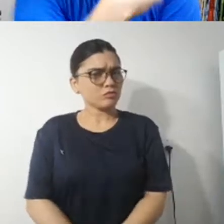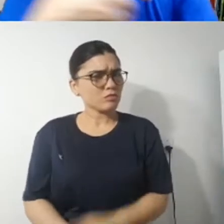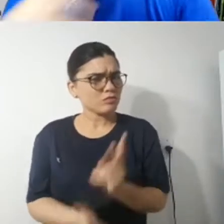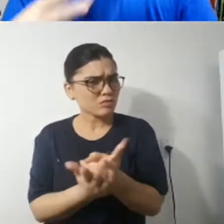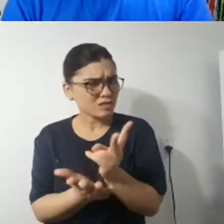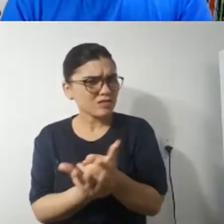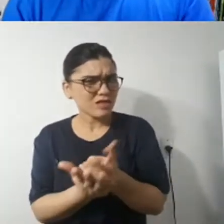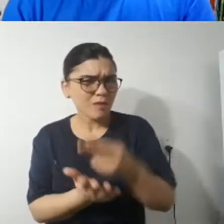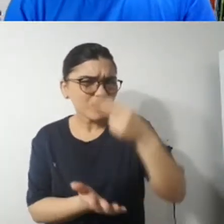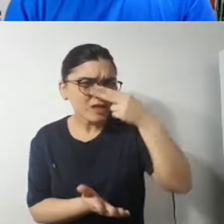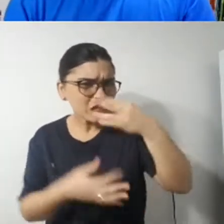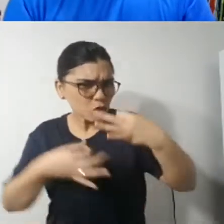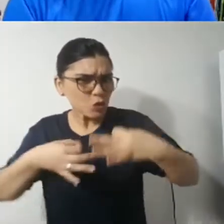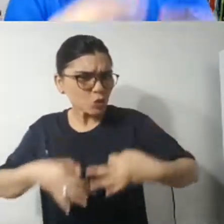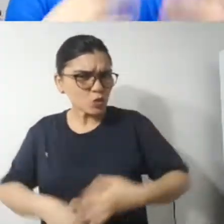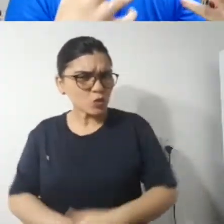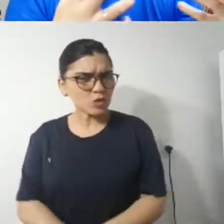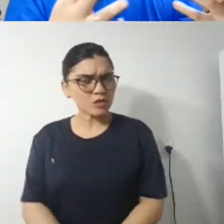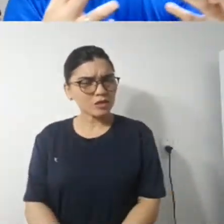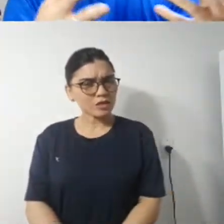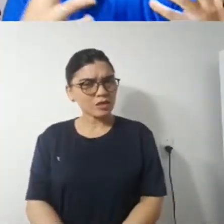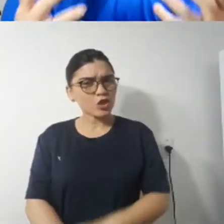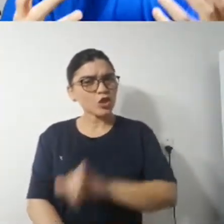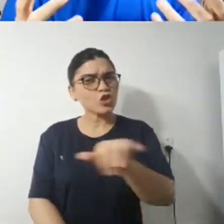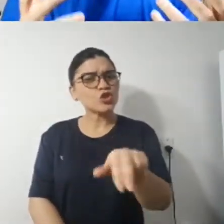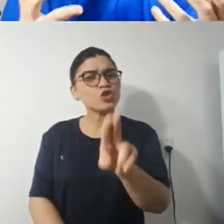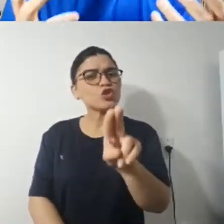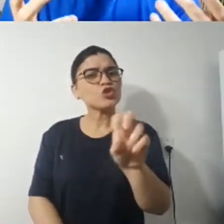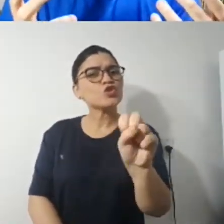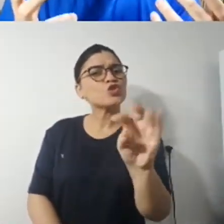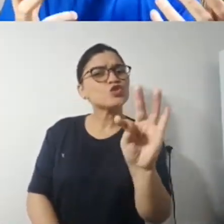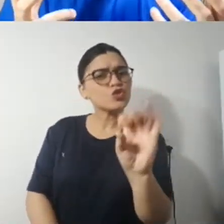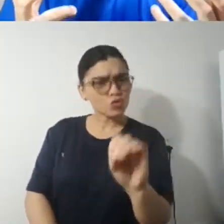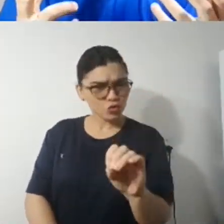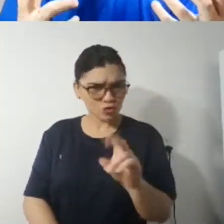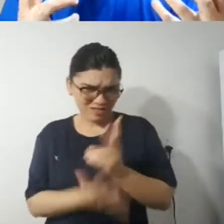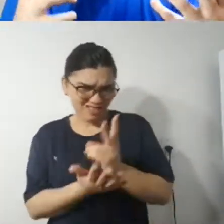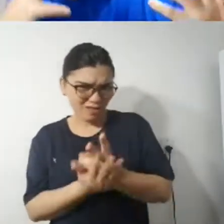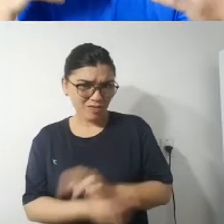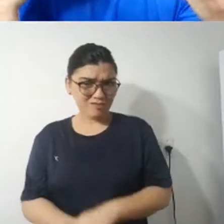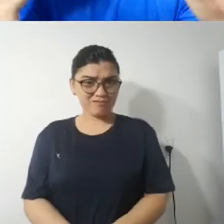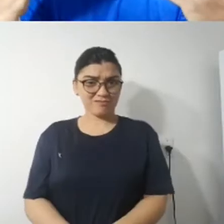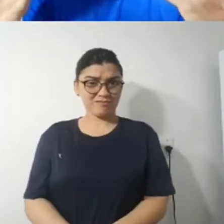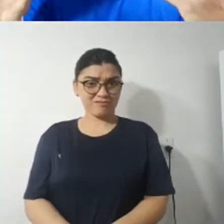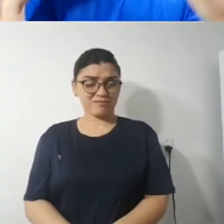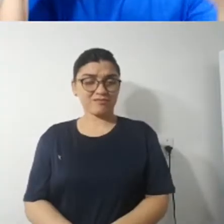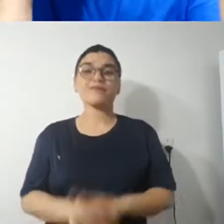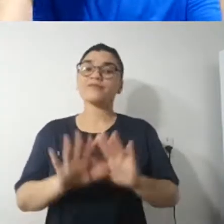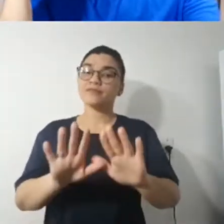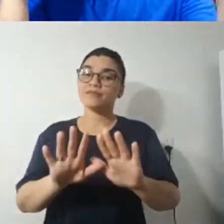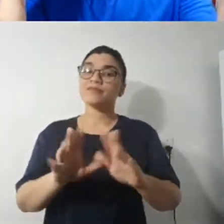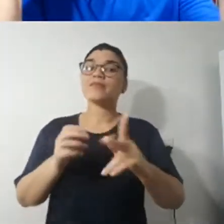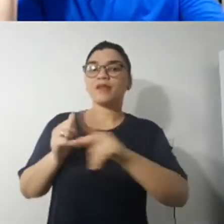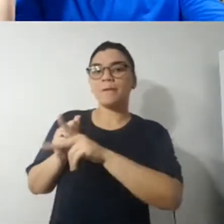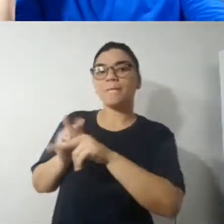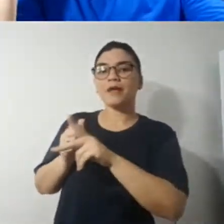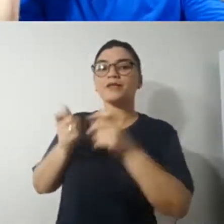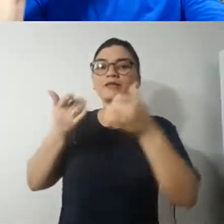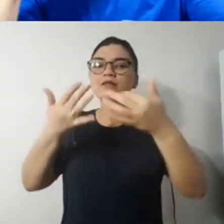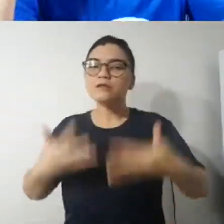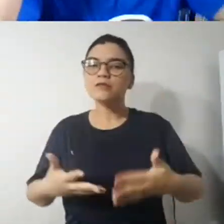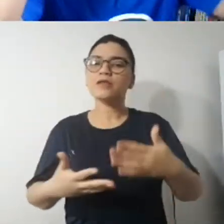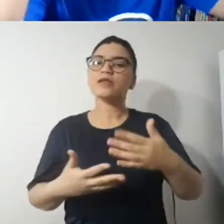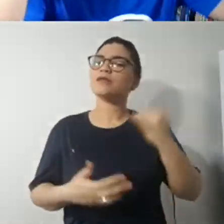Meus irmãos, o que ele está querendo dizer é que o homem que vive com uma mente compreendendo que ele está